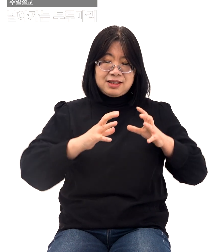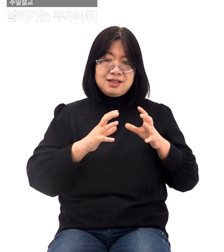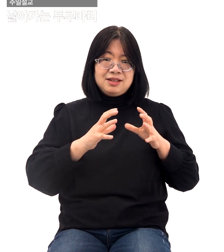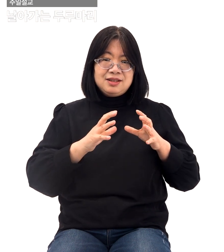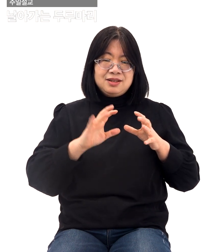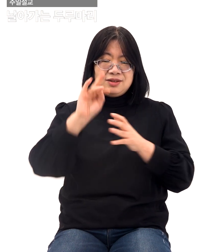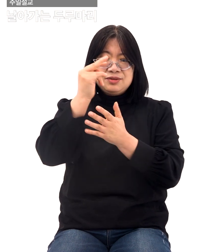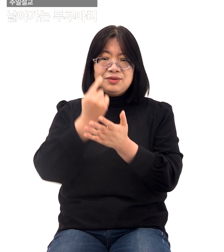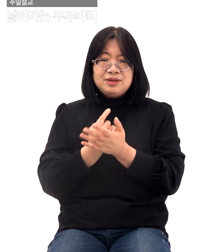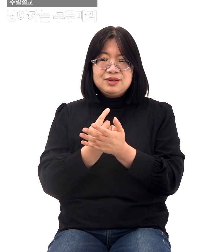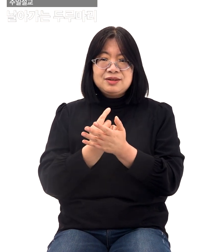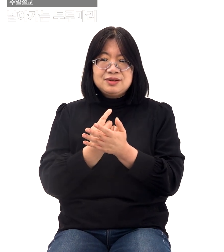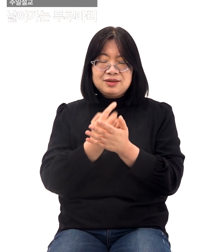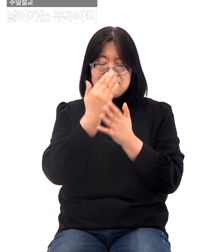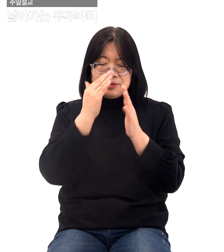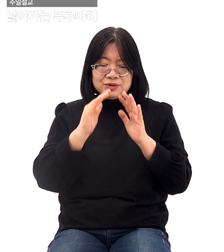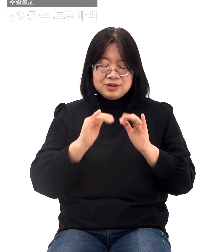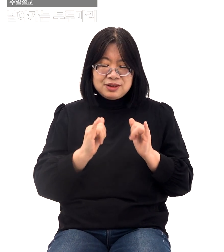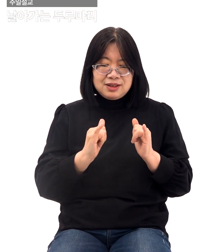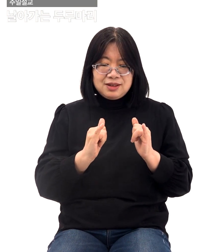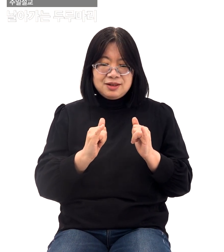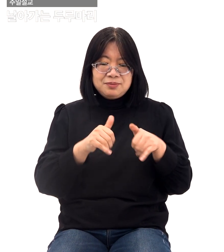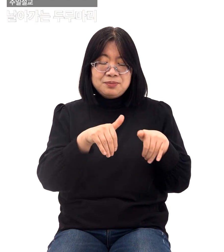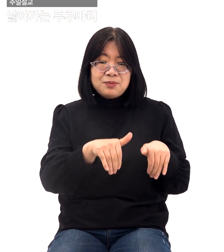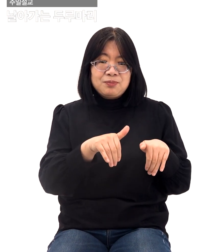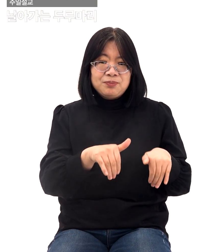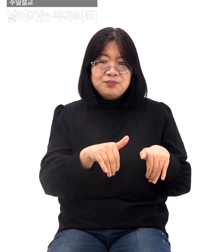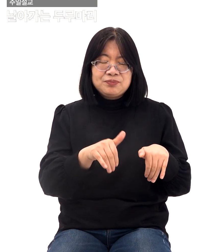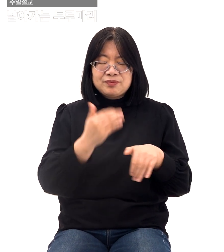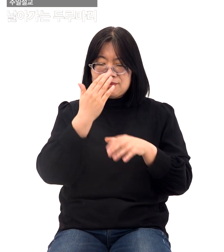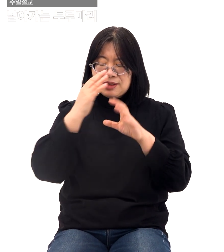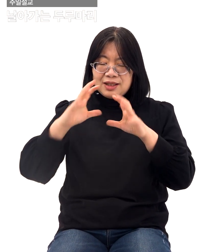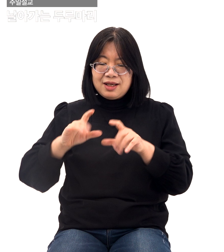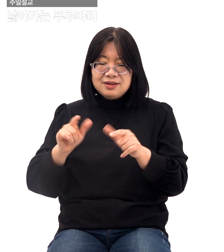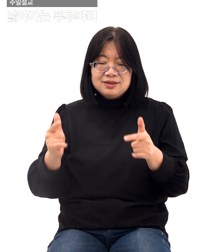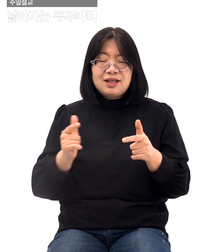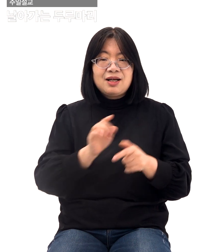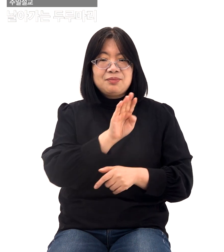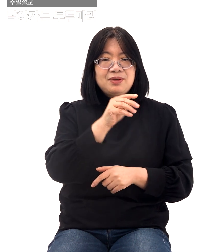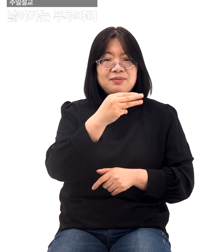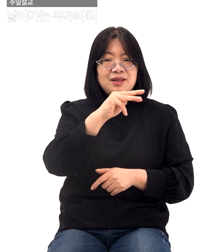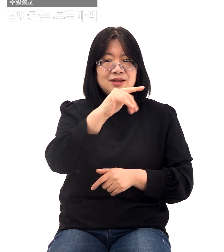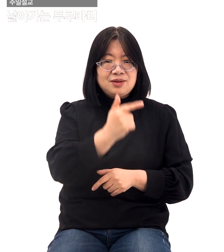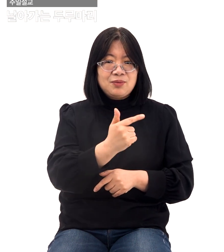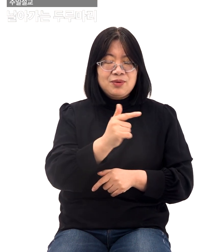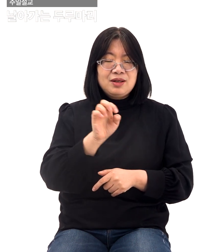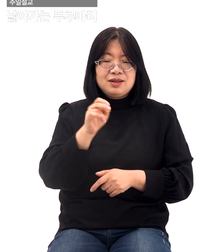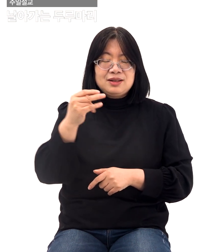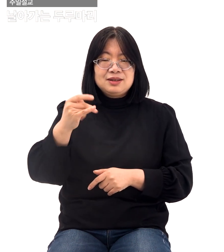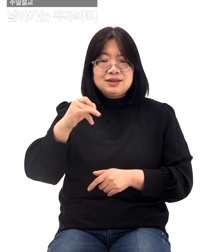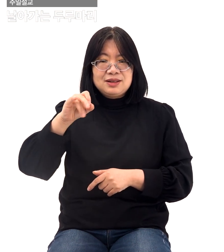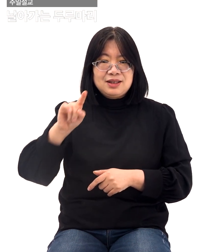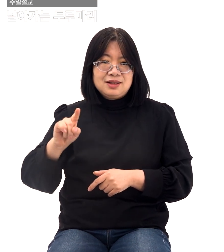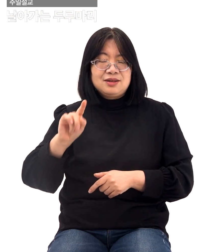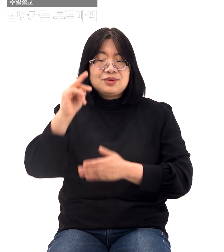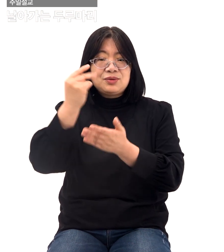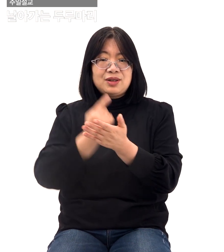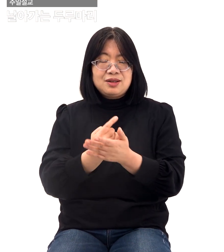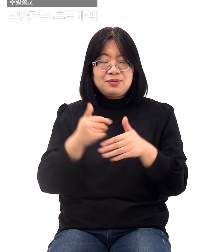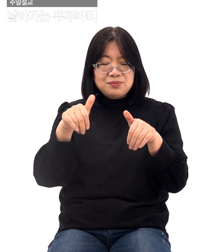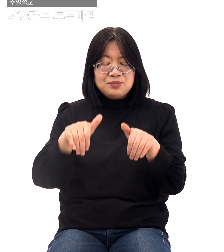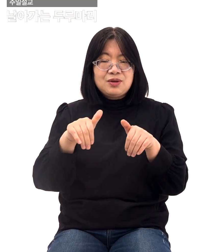이스라엘에서 돌아온 유다의 포로들이, 이스라엘이 아니라 바벨론이나 페르시아에서 돌아온 유다의